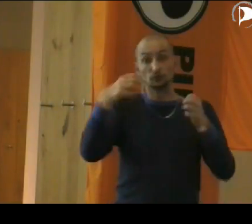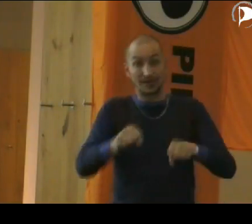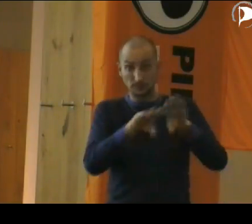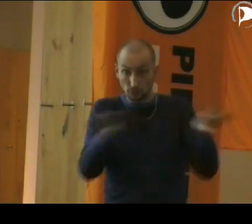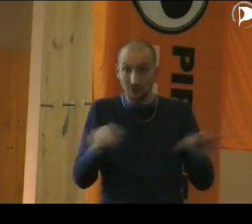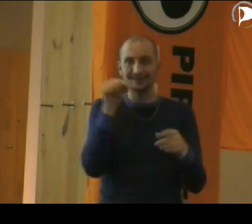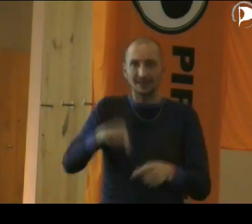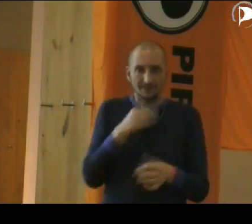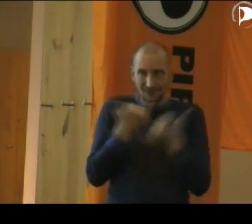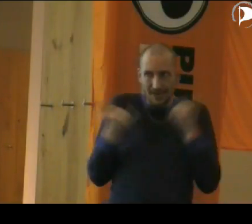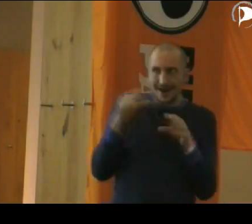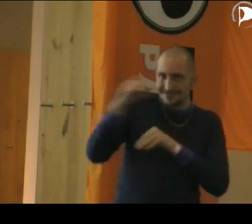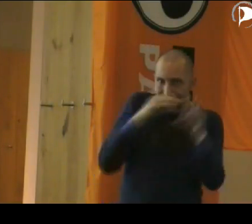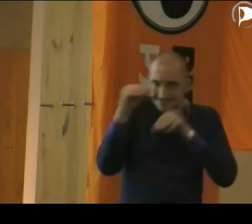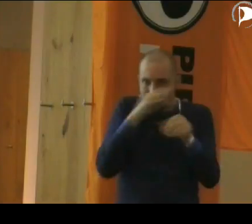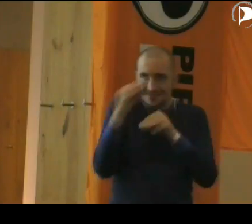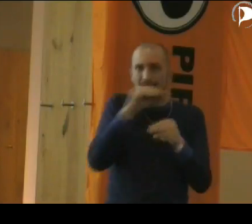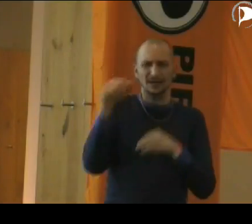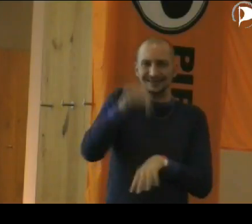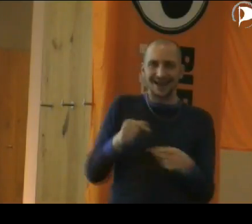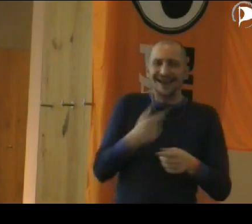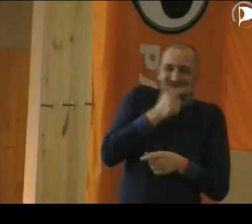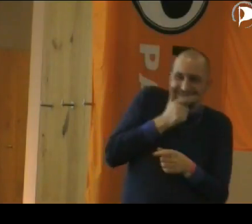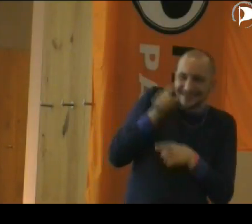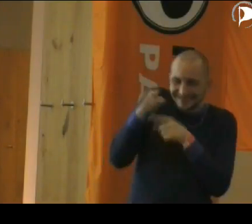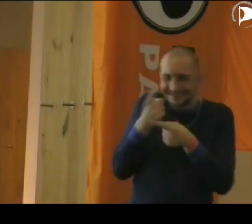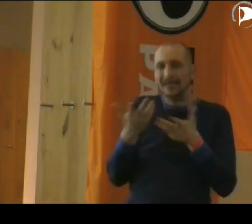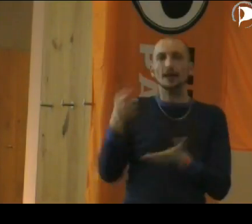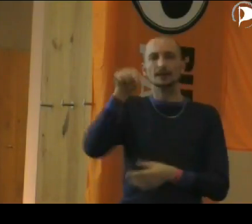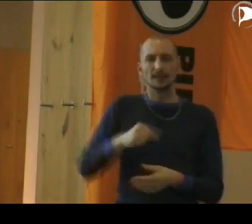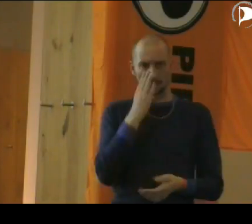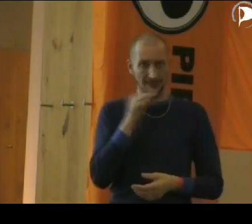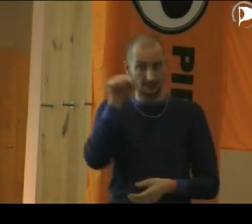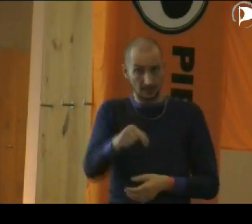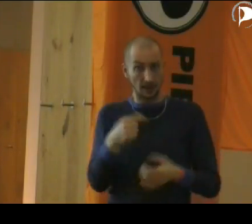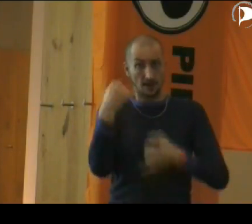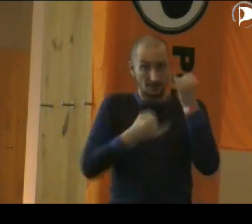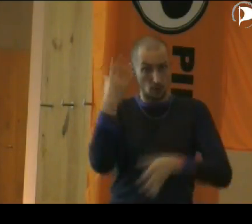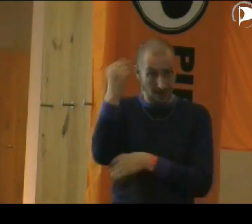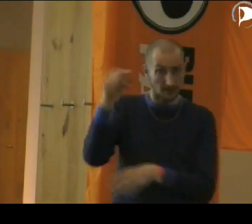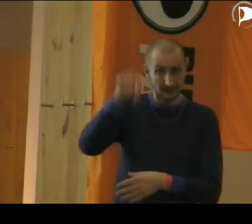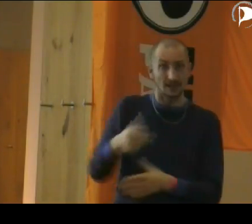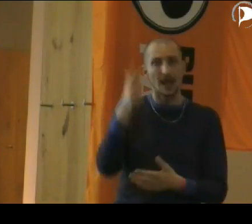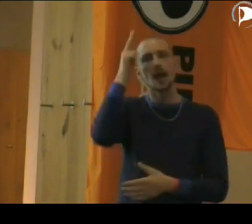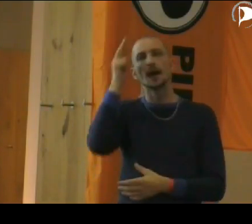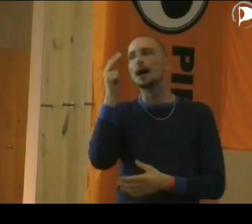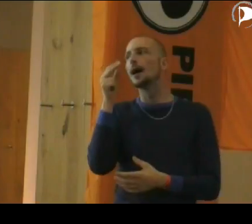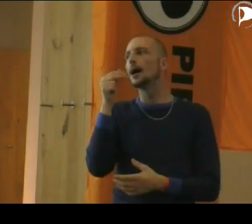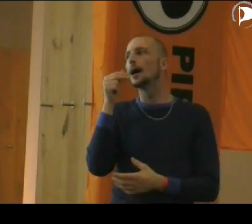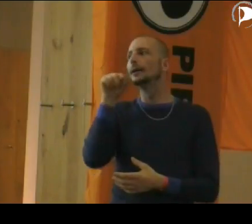lästern grundinvest den weg schon jetzt gar nicht mich auf die dortige damen und technik in aller welt oder auch über einen samstagnachmittag